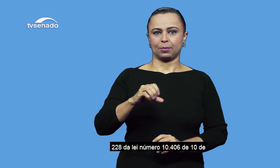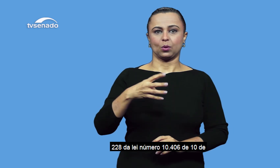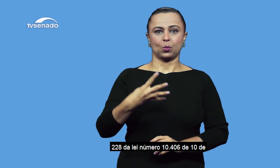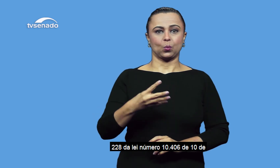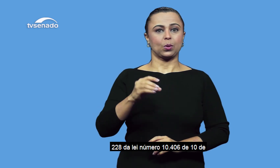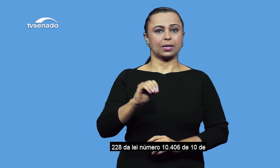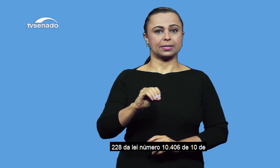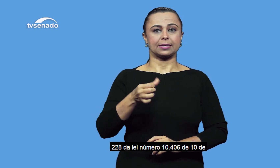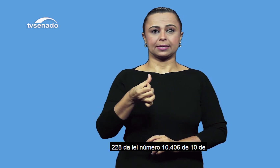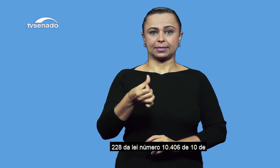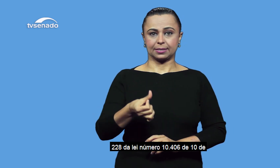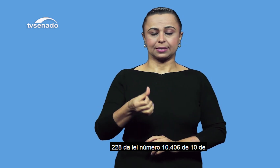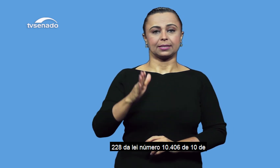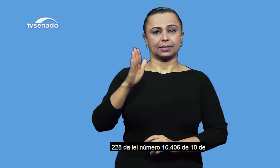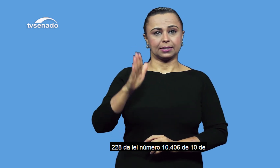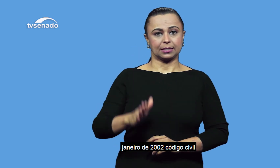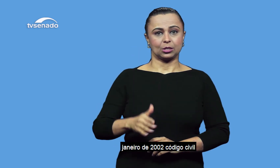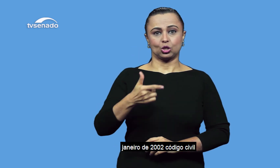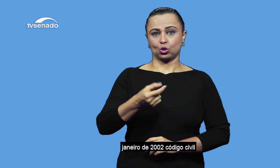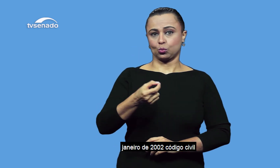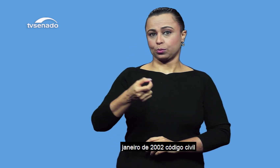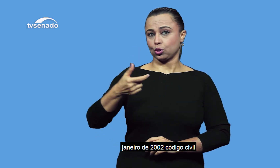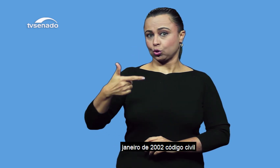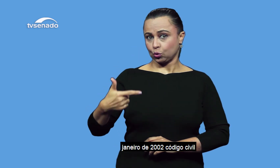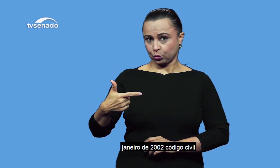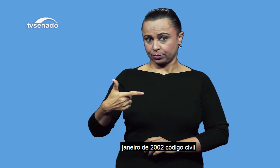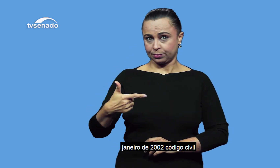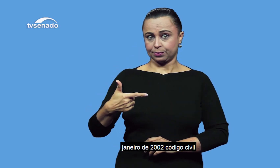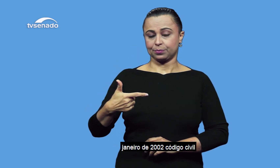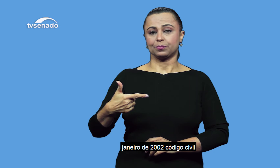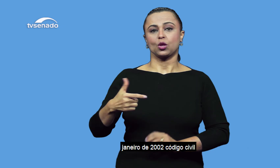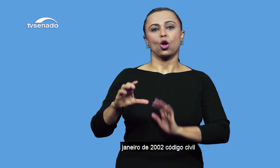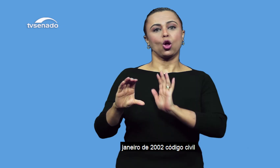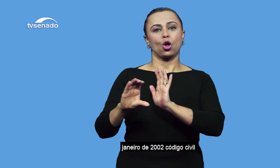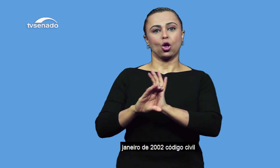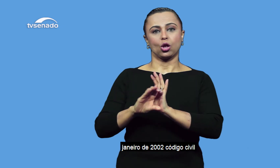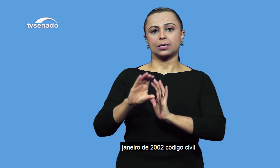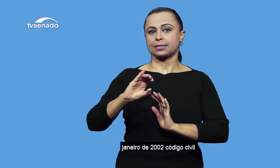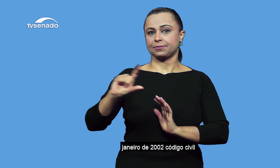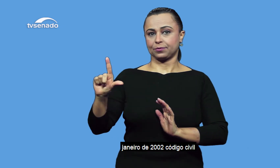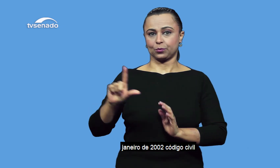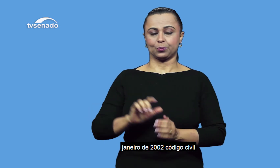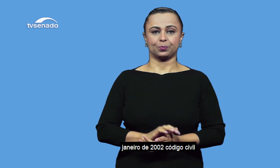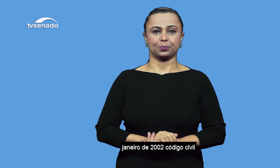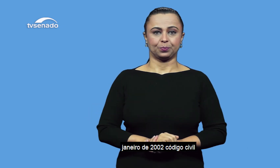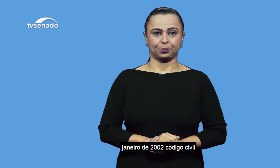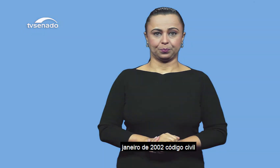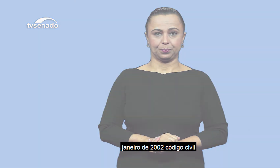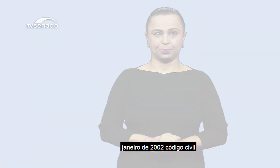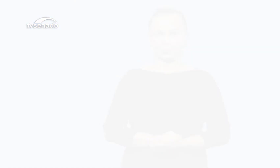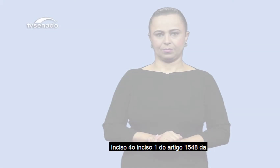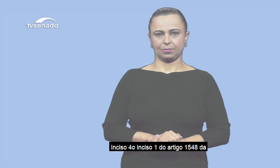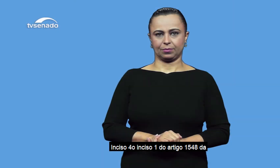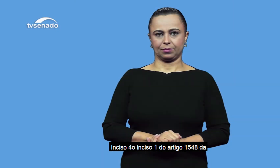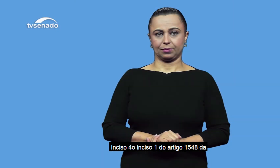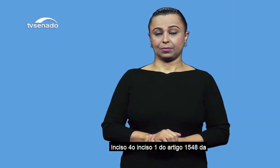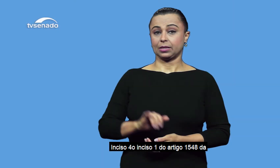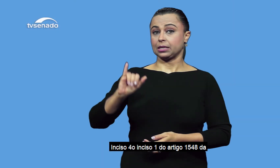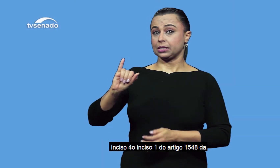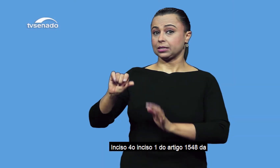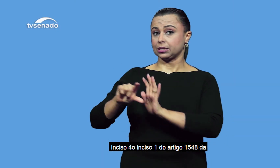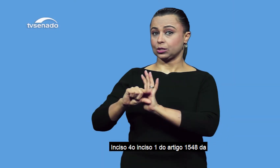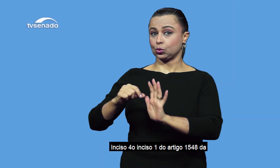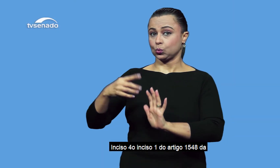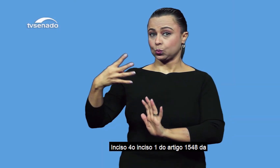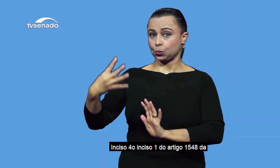10.406 de 10 de janeiro de 2002 código civil o inciso